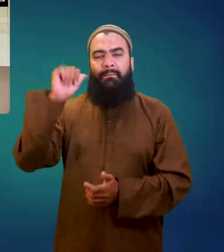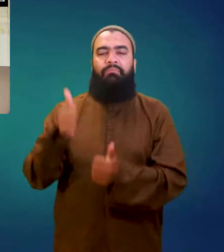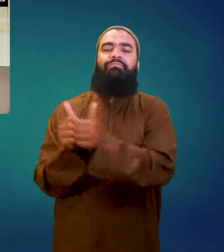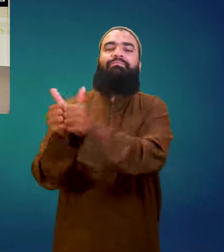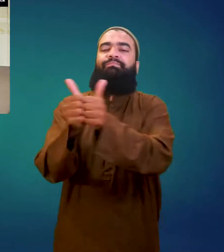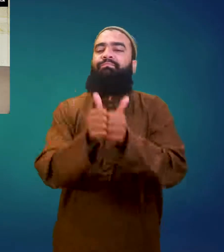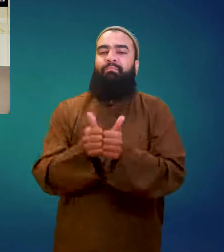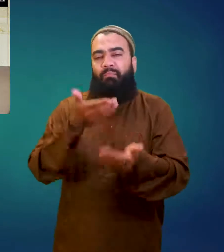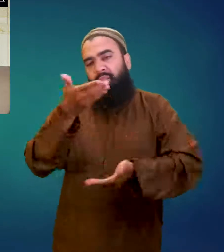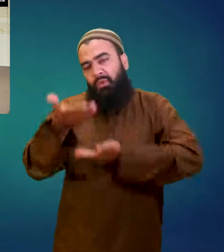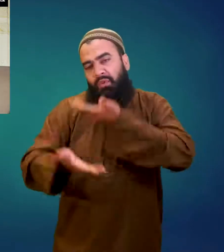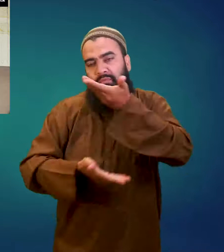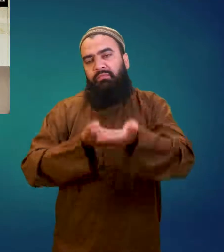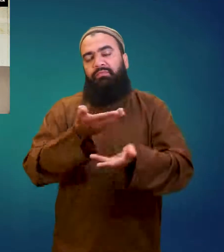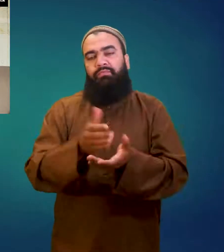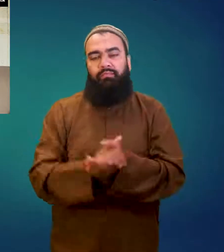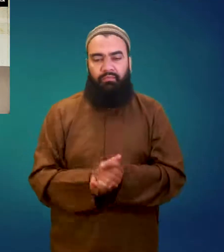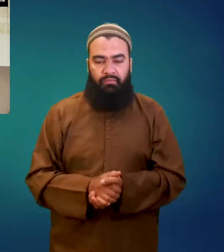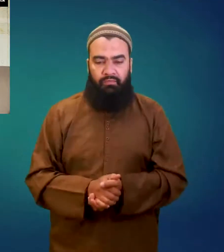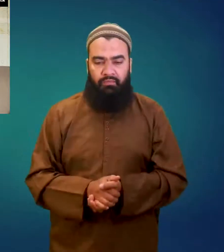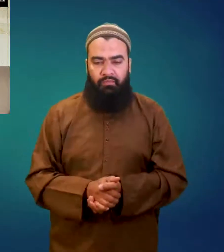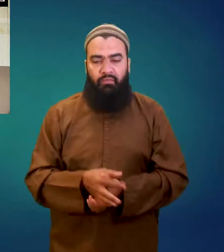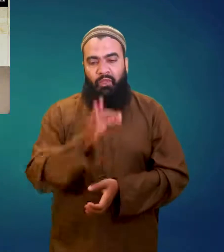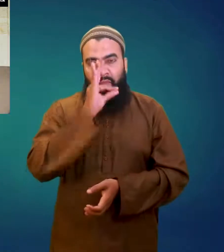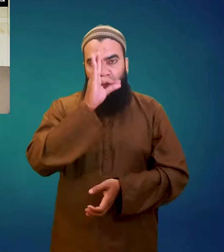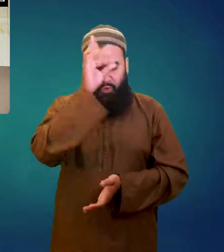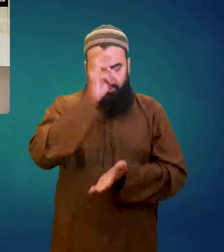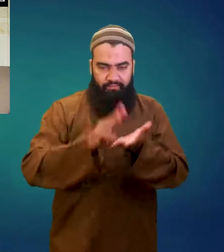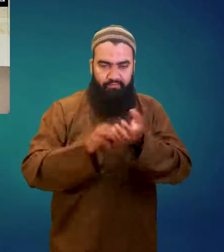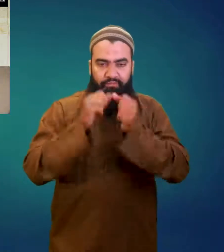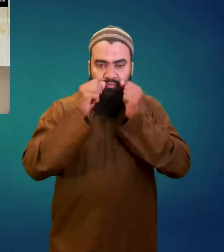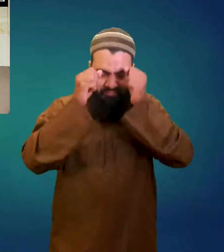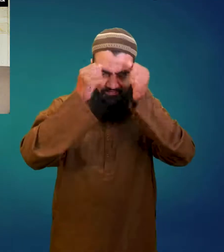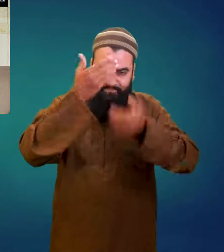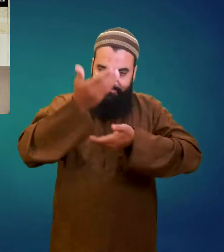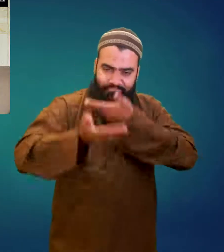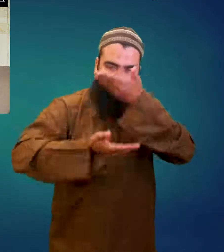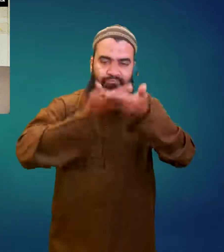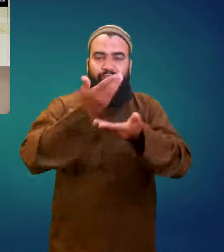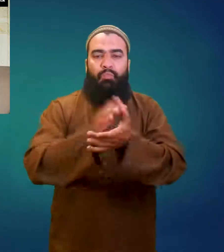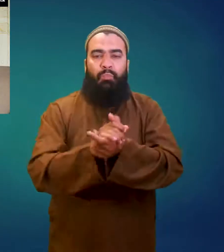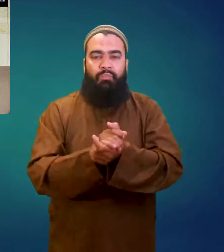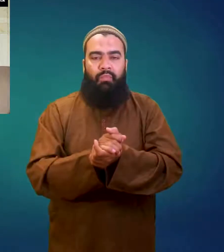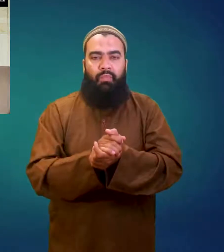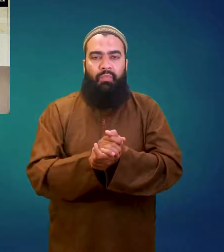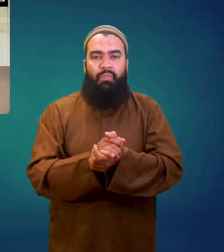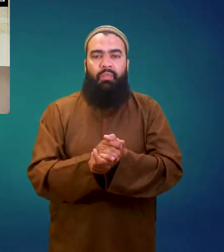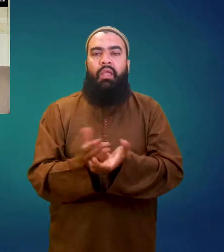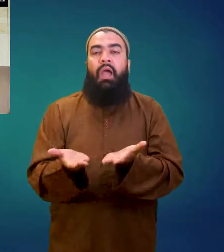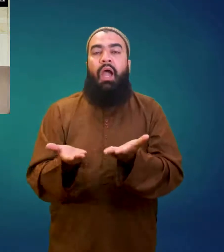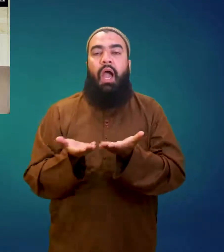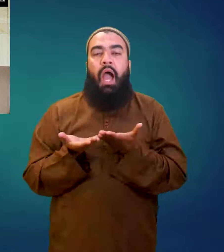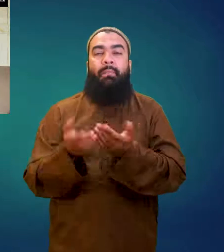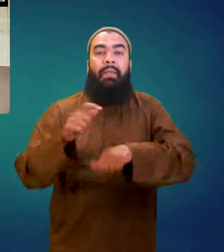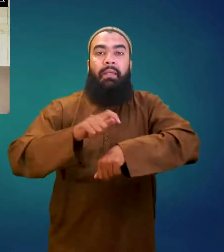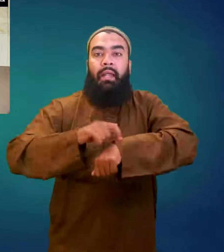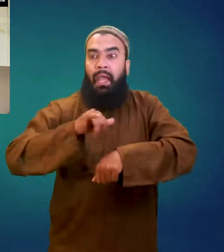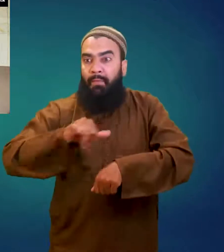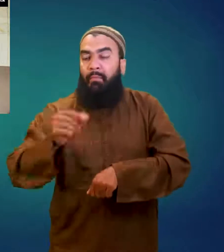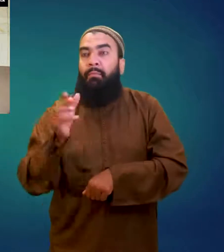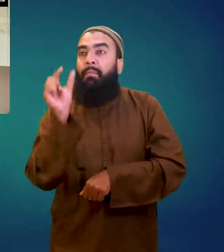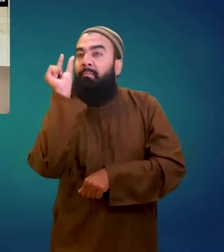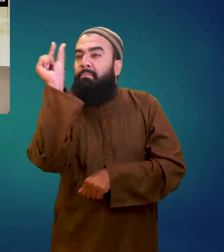حضرت انس رضی اللہ تعالی عنہ سے منقول ہے کہ آپ صلی اللہ علیہ وسلم نے فرمایا، علامات